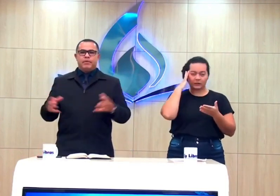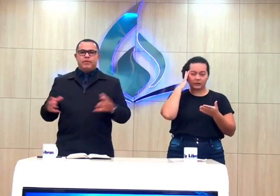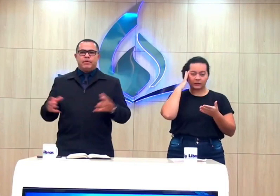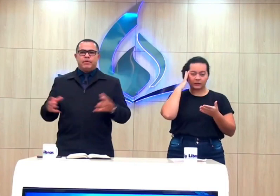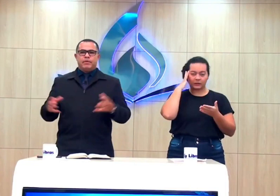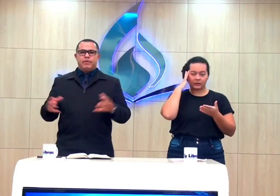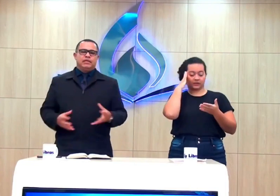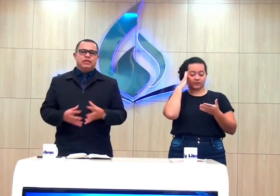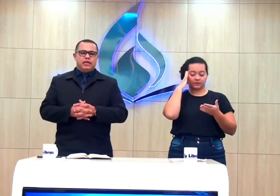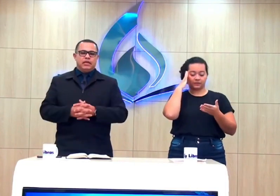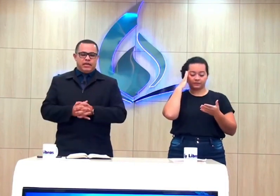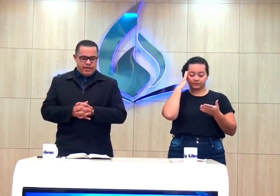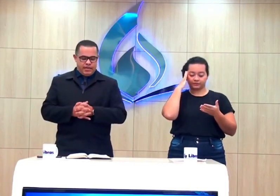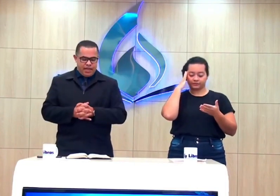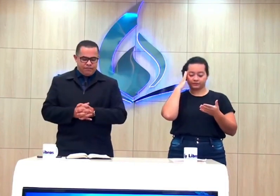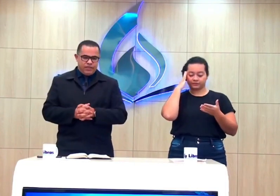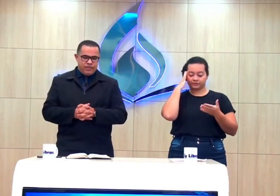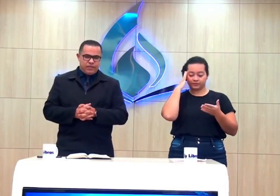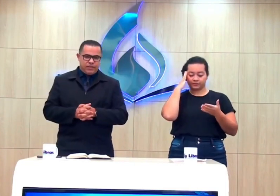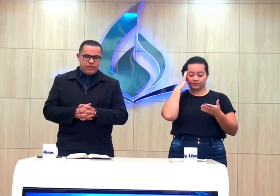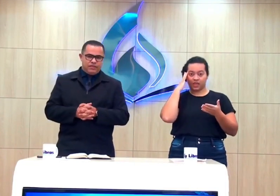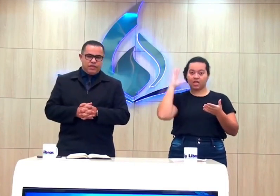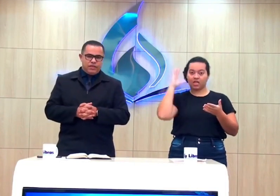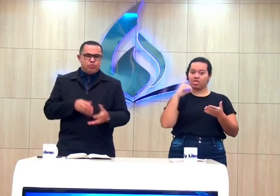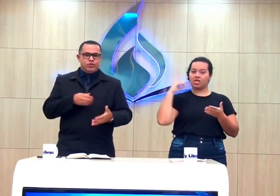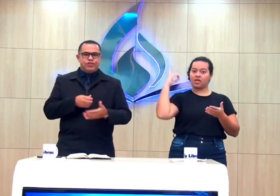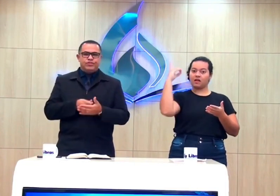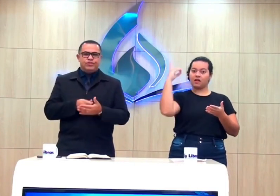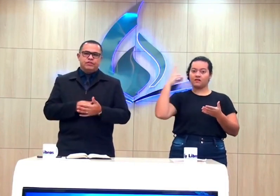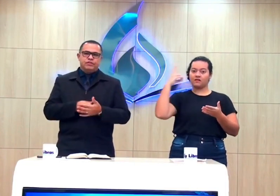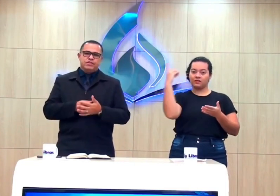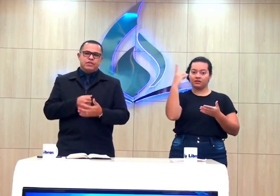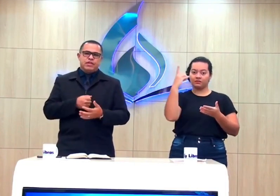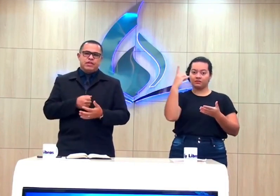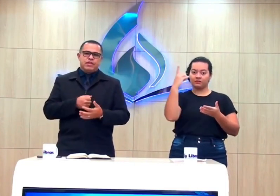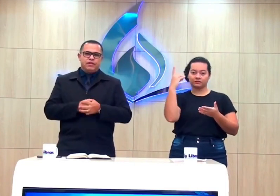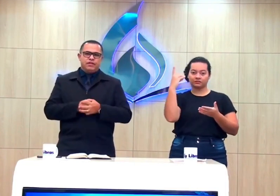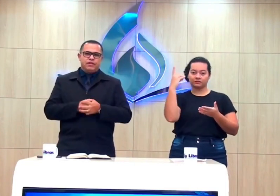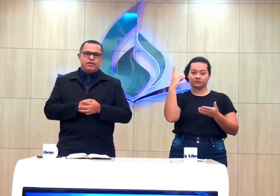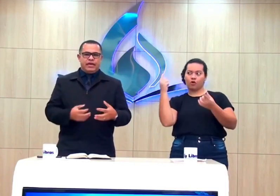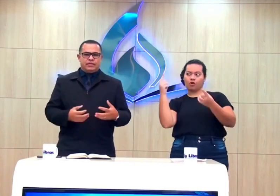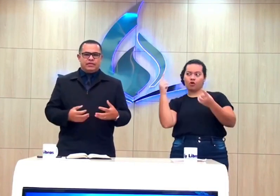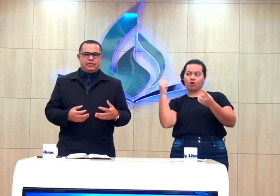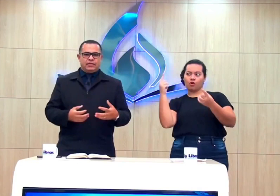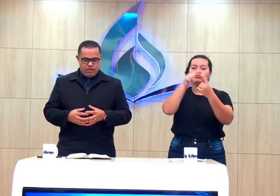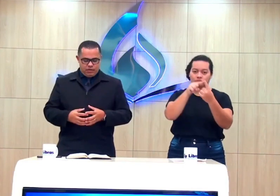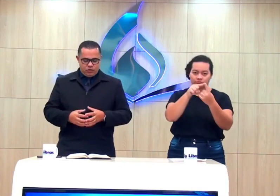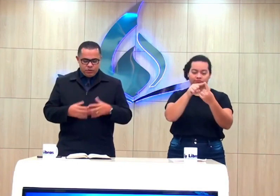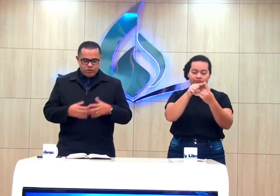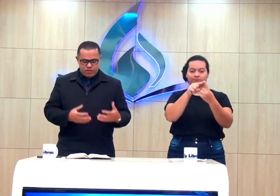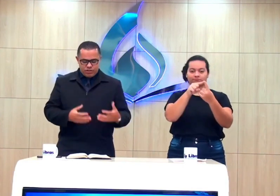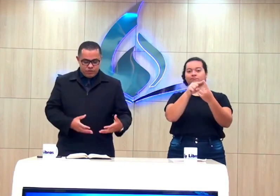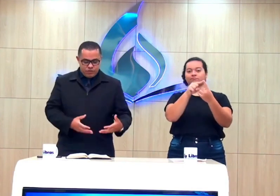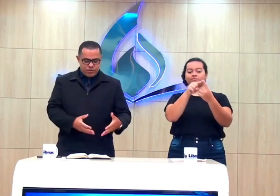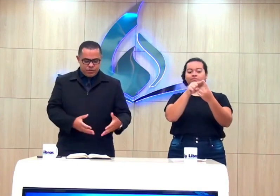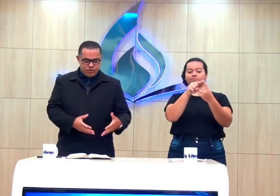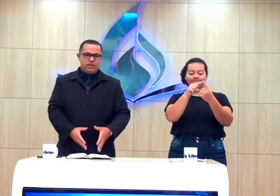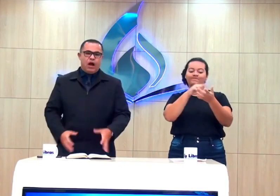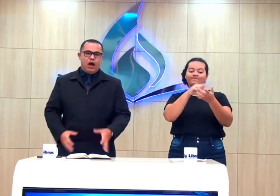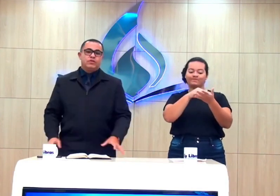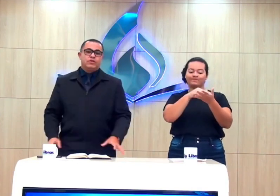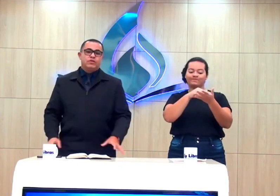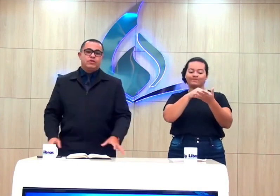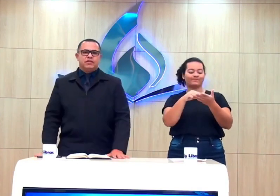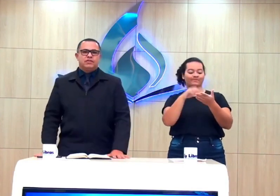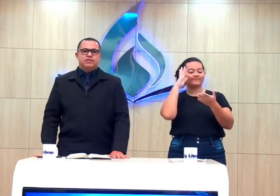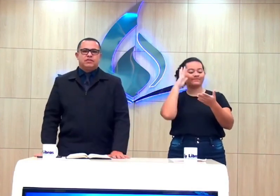pela caminhada que Davi teve, que o objetivo de Davi era esse, que o objetivo de Davi